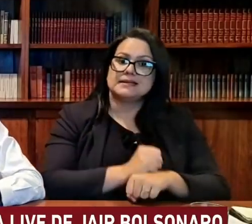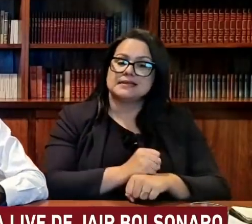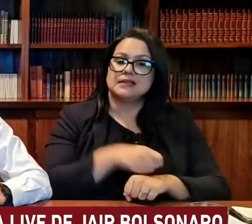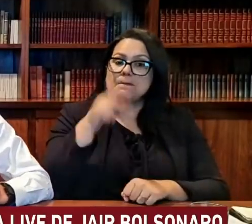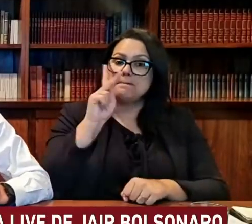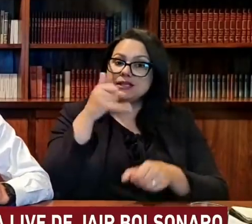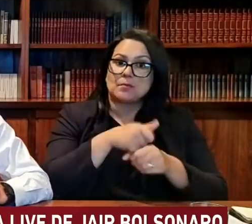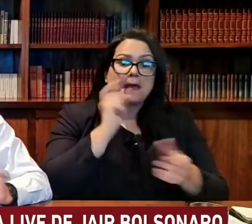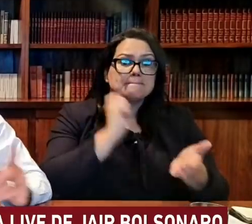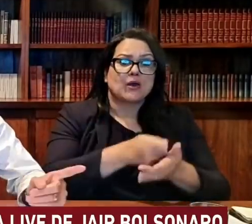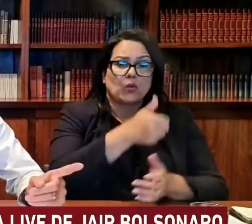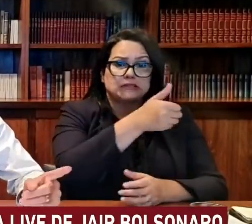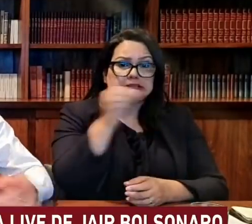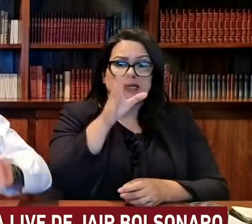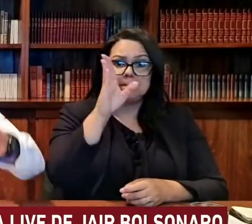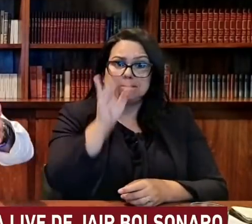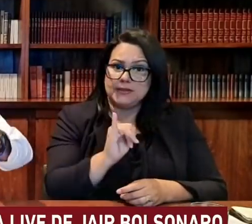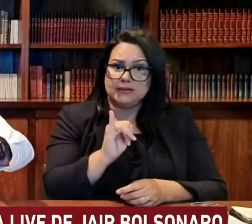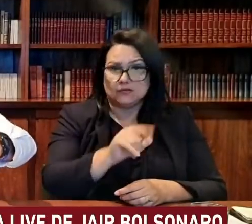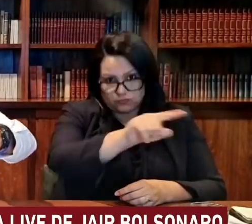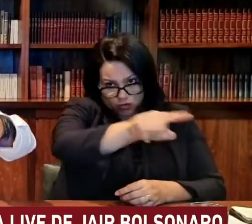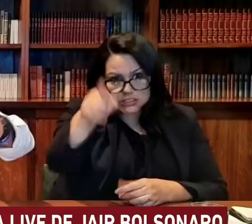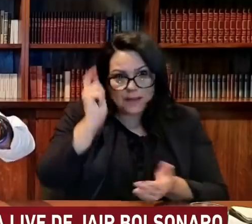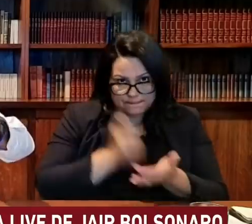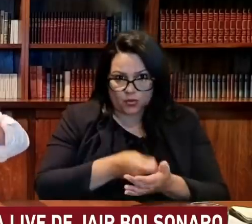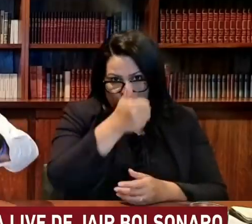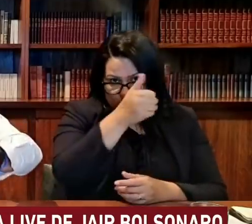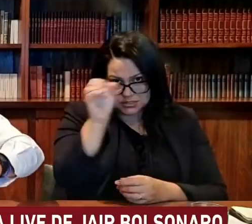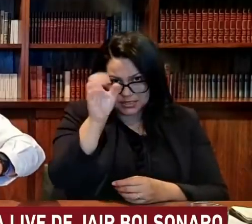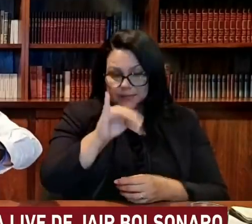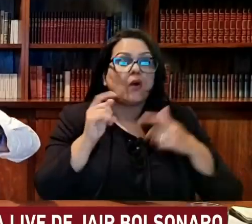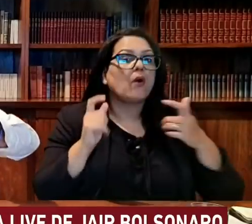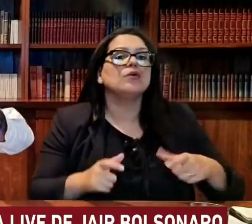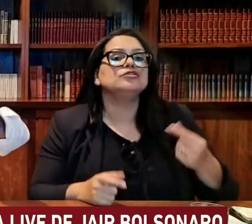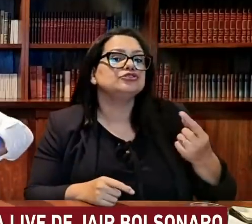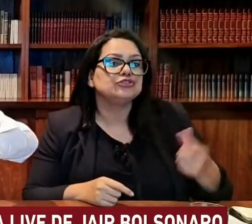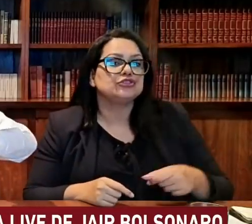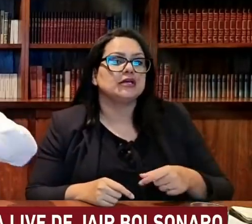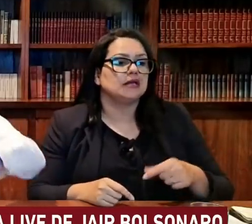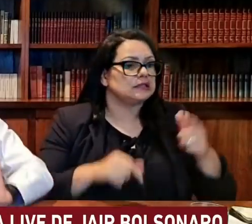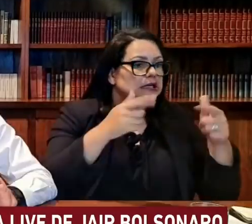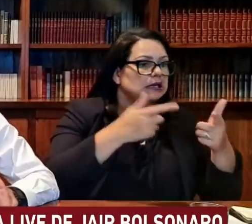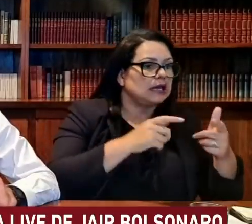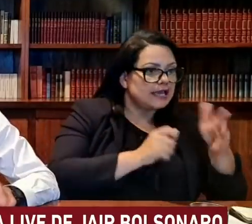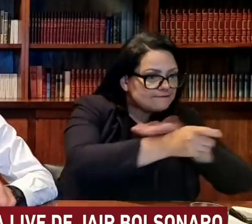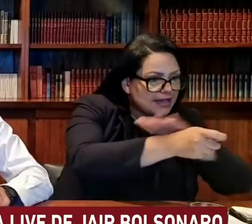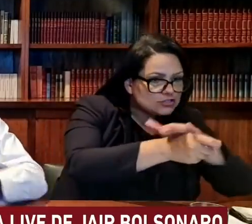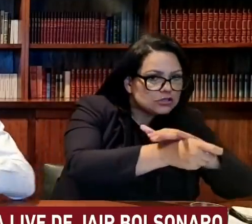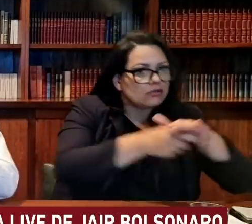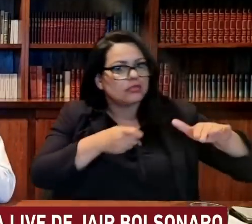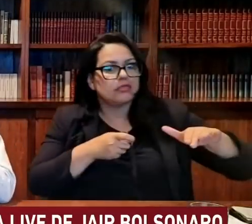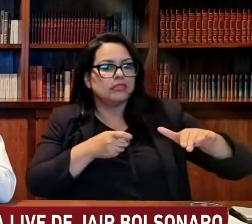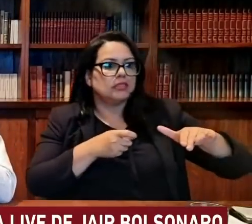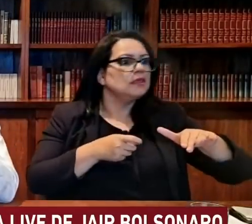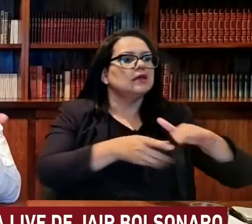100 bilhões de reais dessa dívida. Quem pagou é você. Dinheiro vem de onde? Vem de desinvestimento e outras coisas mais que podia o